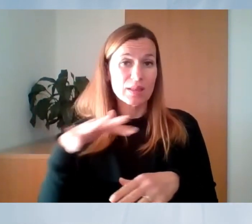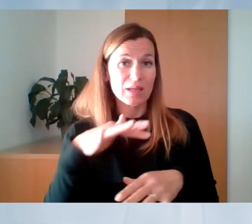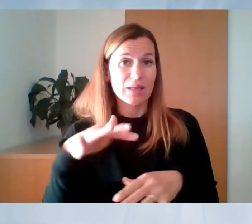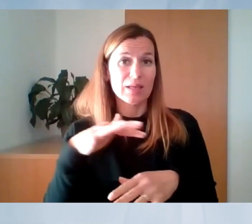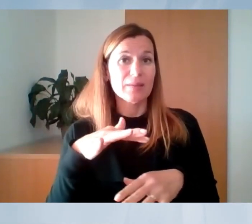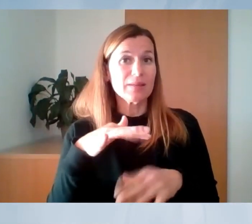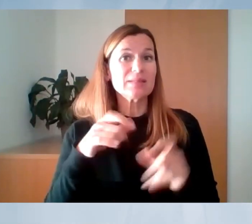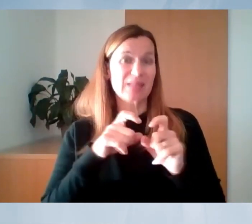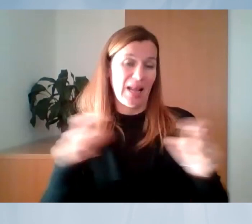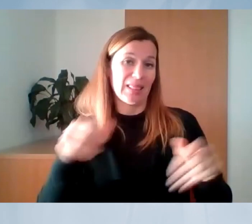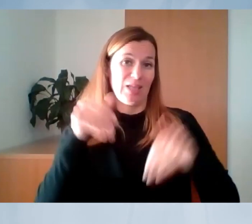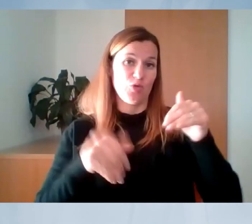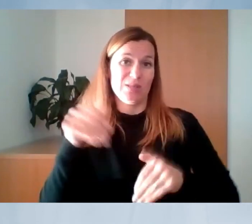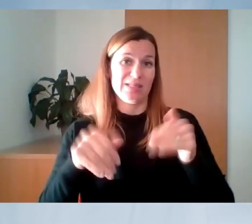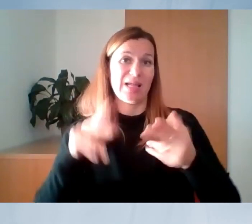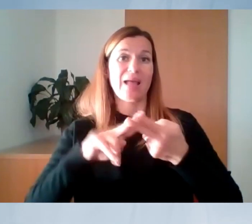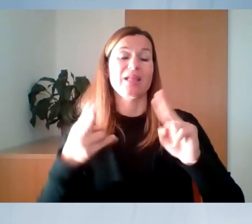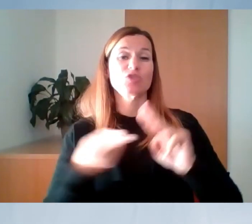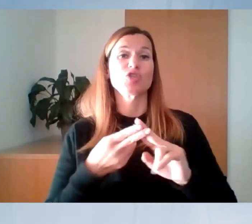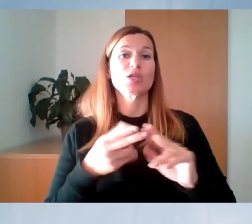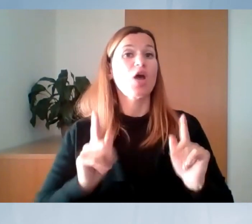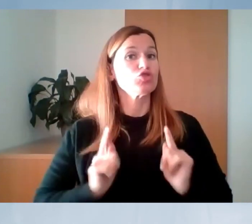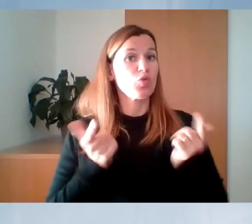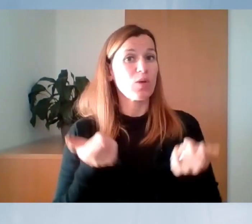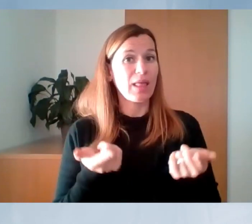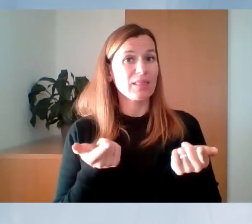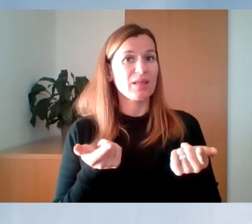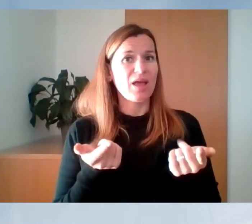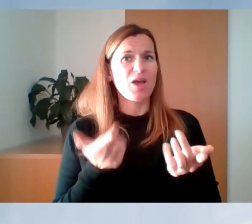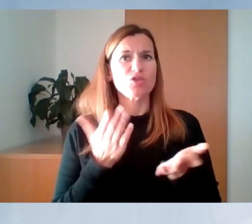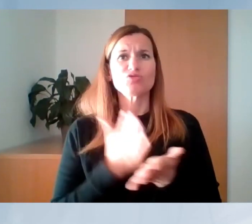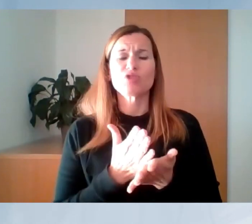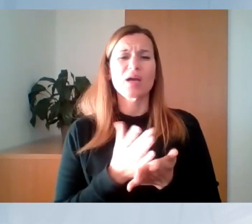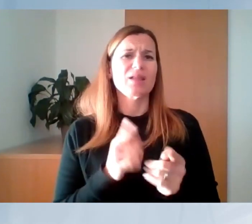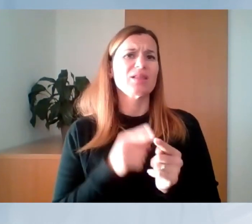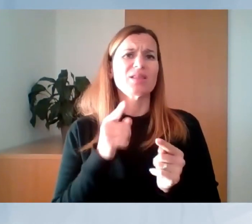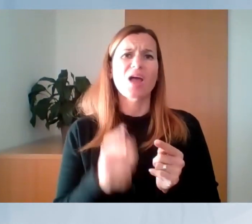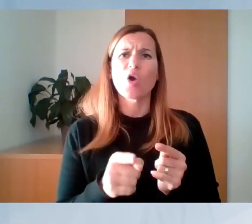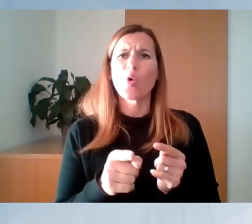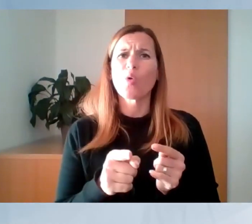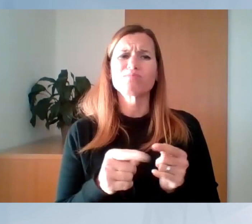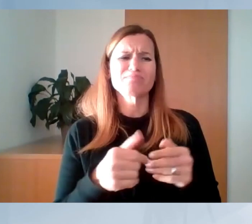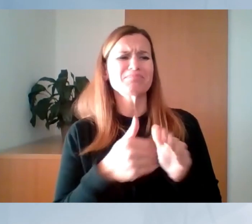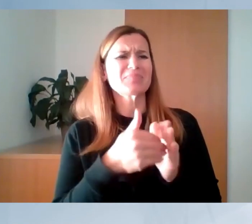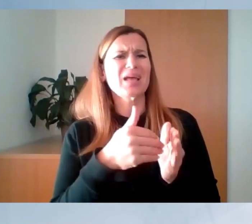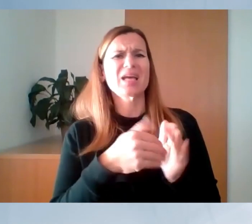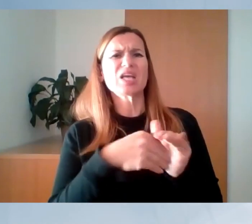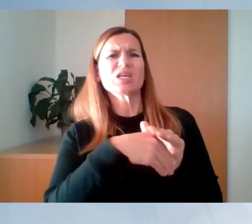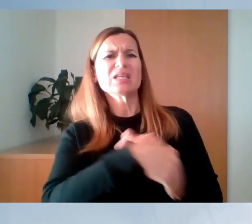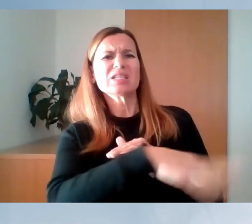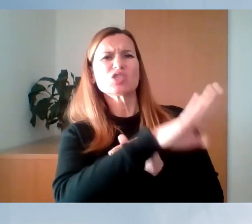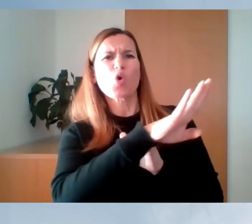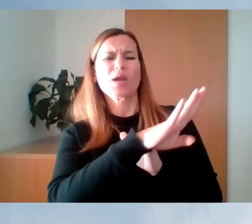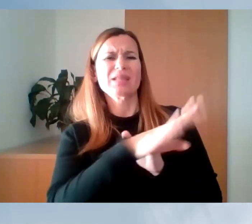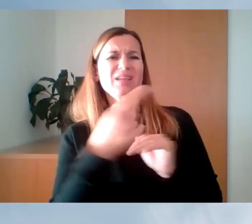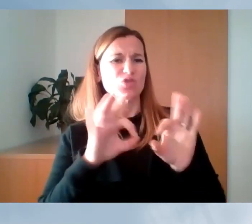ljudi bila zaradi industrijskega načina življenja tako izkoreninjena iz